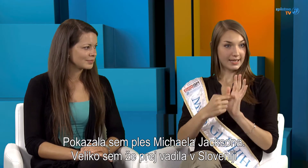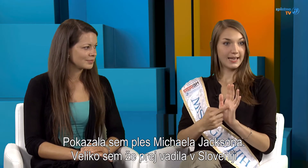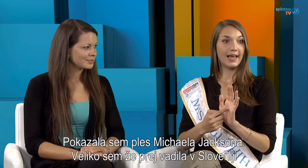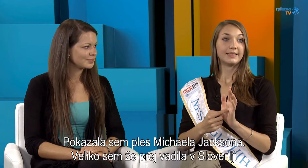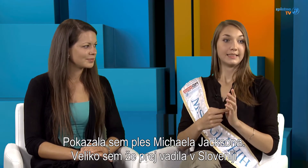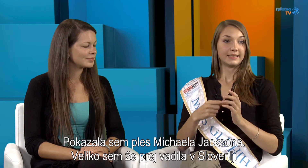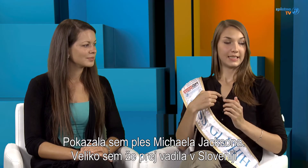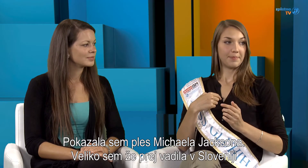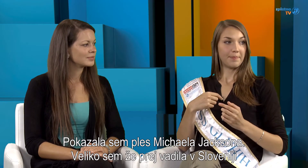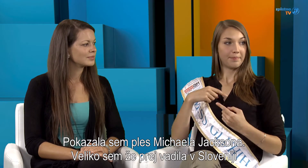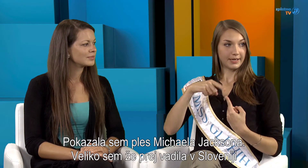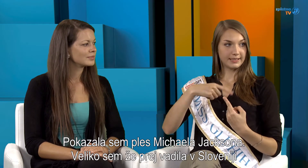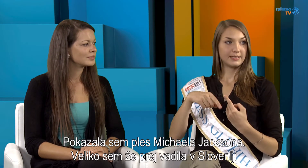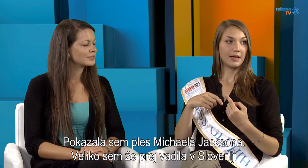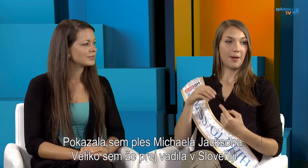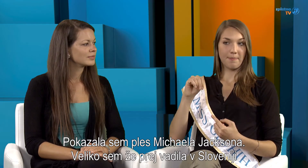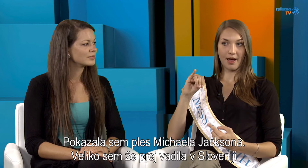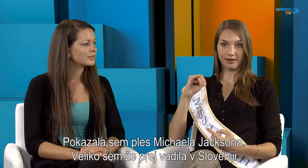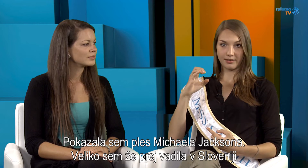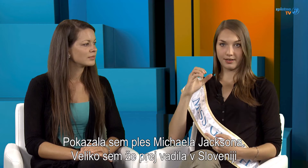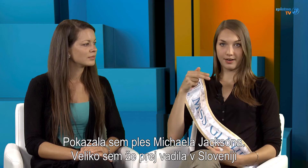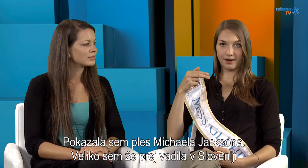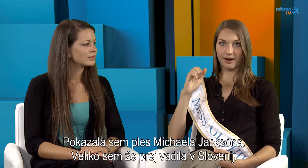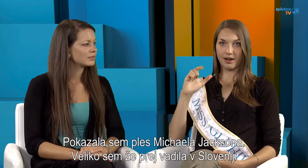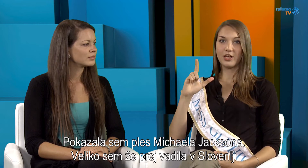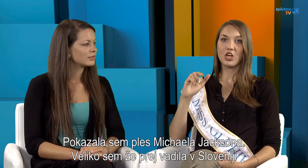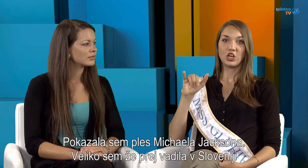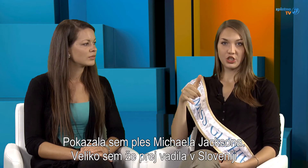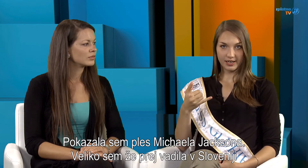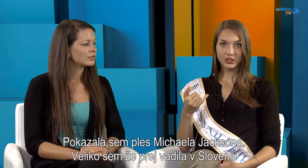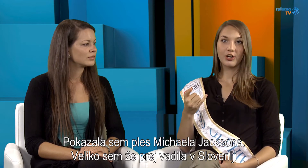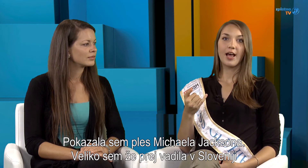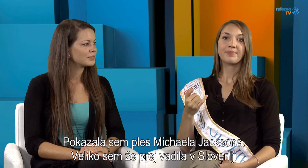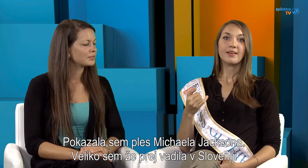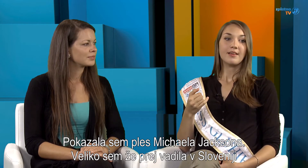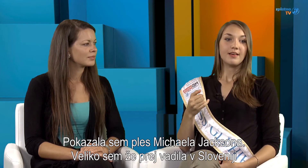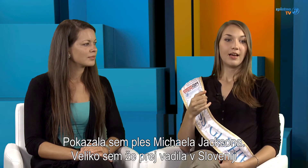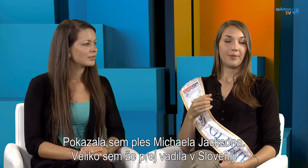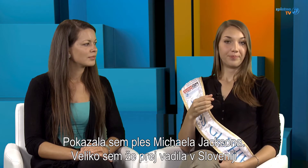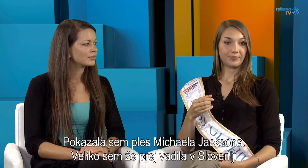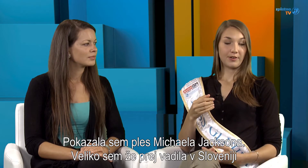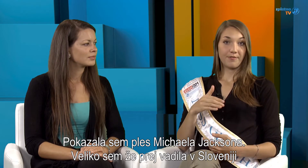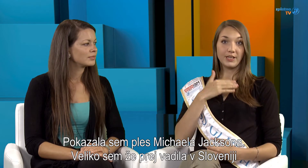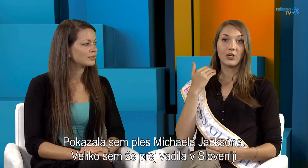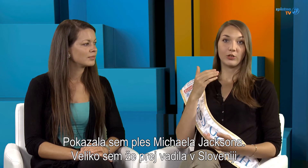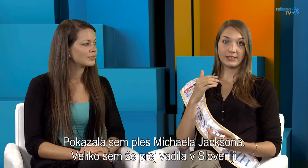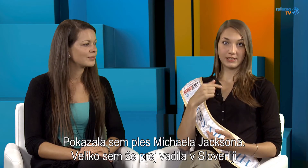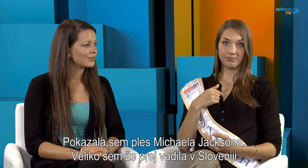Pokazala sem ples Michael Jacksona. Veliko sem